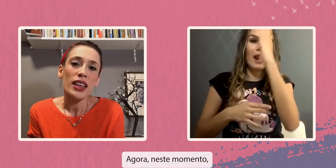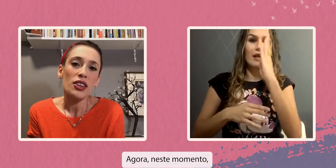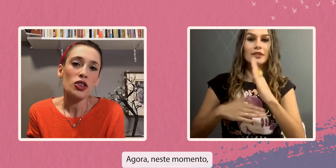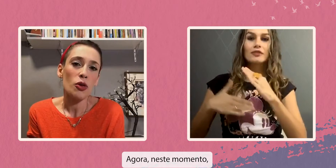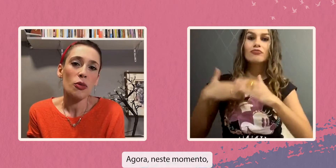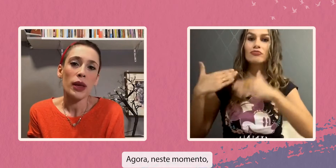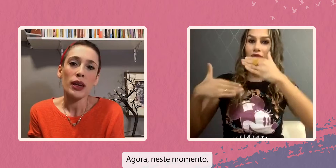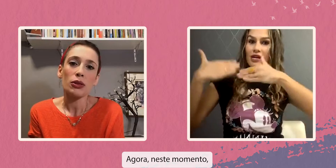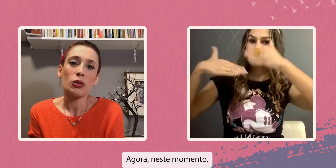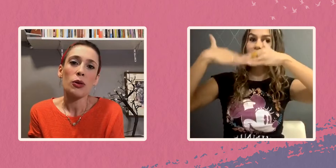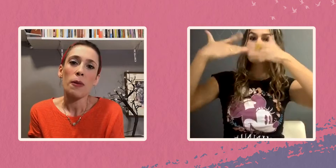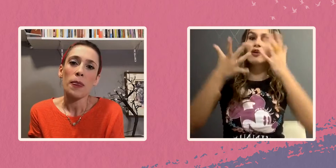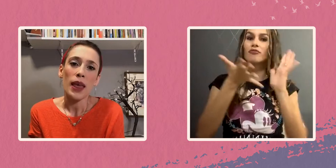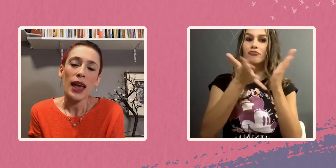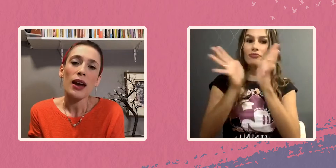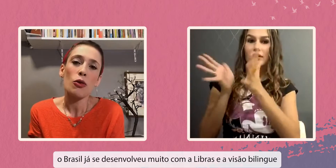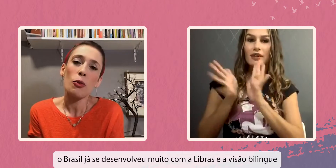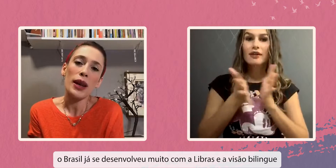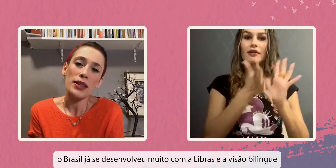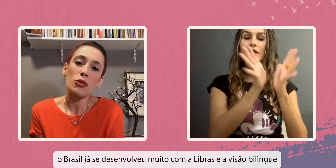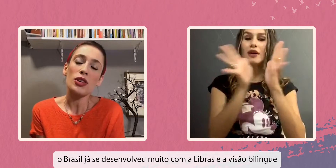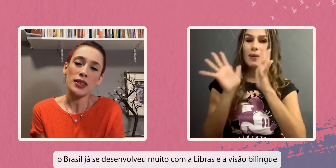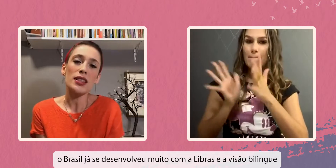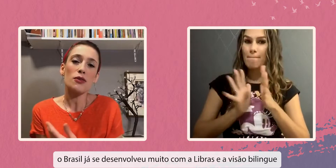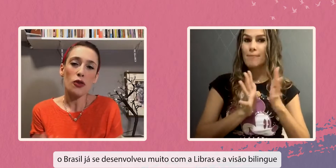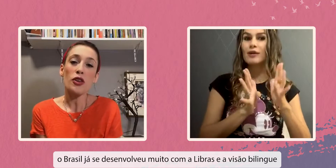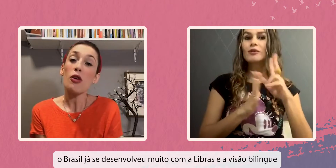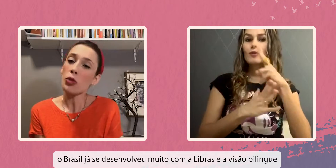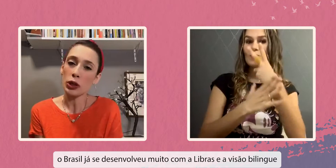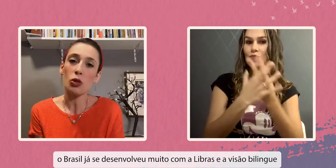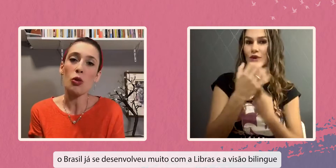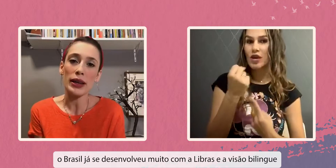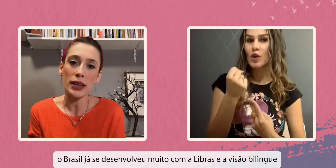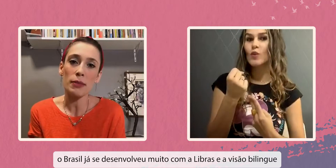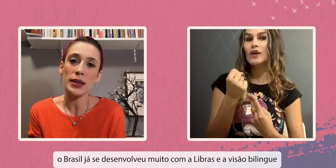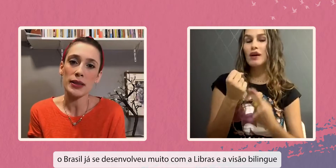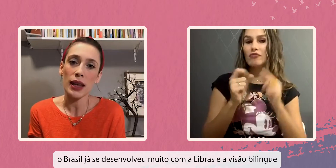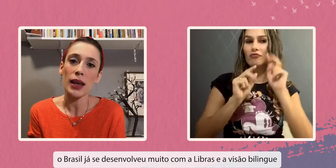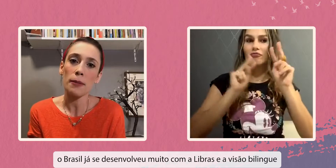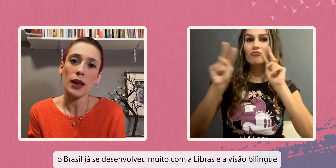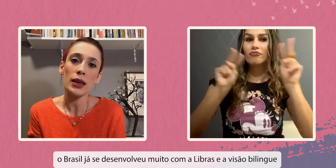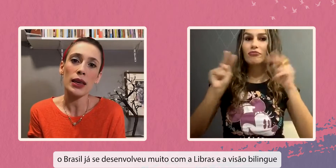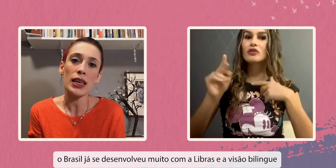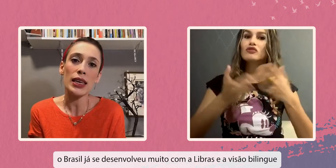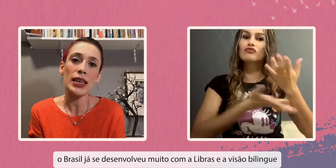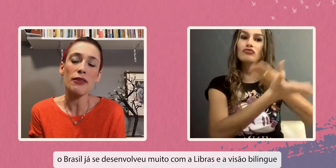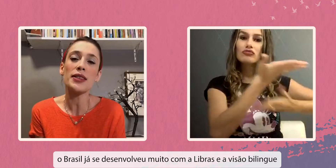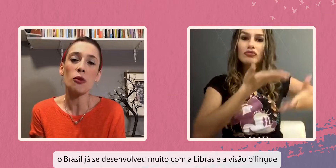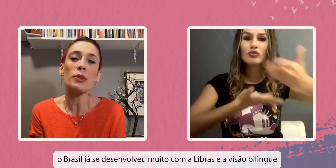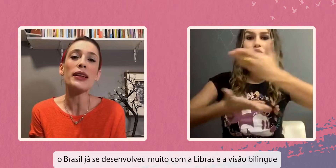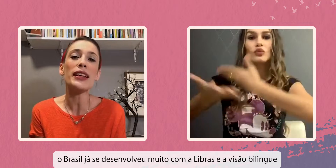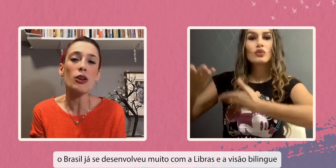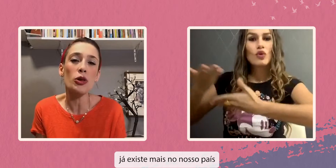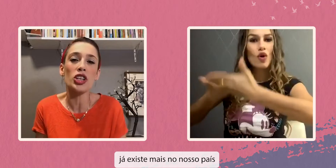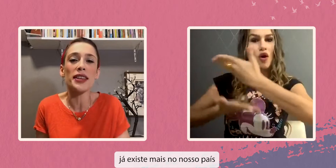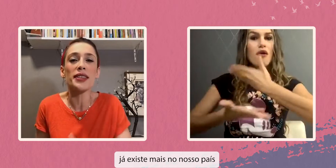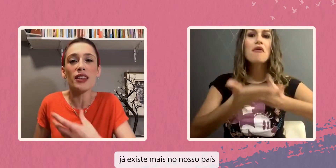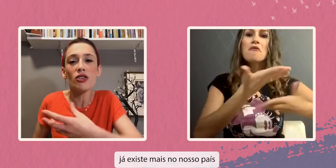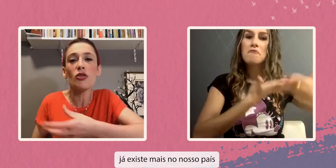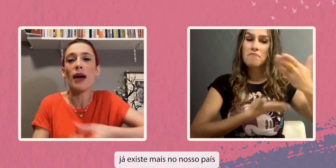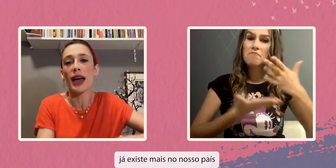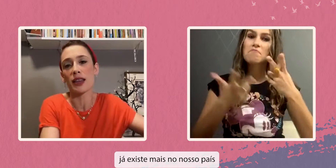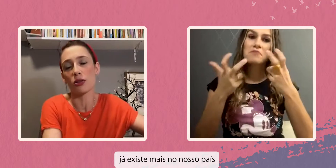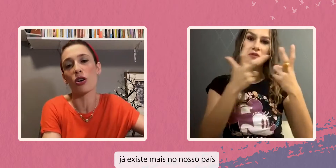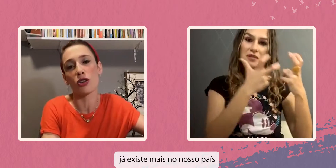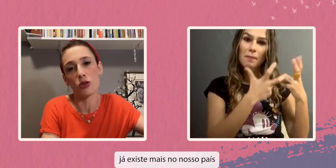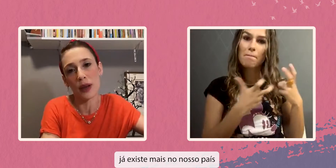Agora, neste momento, né, o Brasil já se desenvolveu muito com a Libras, né? E a visão bilíngue já